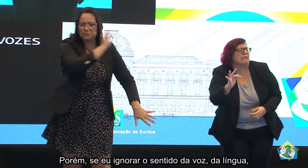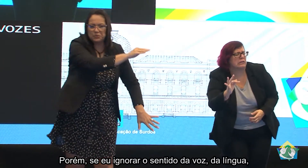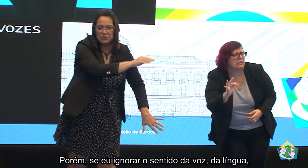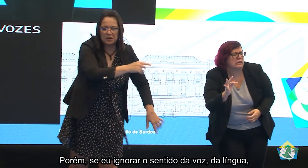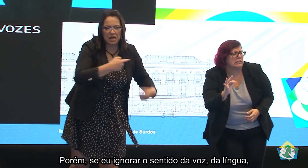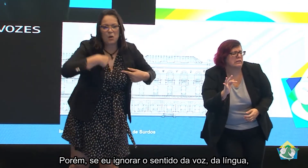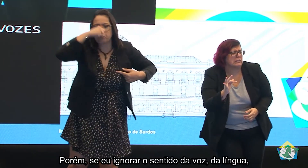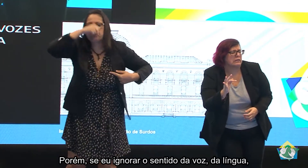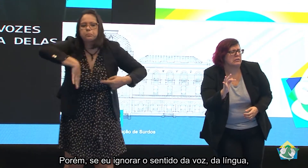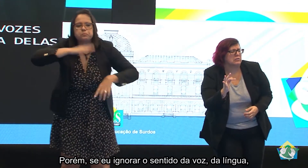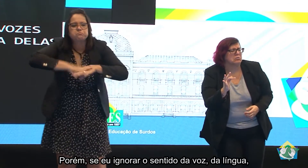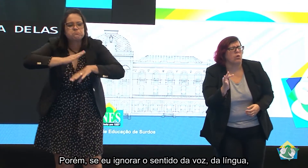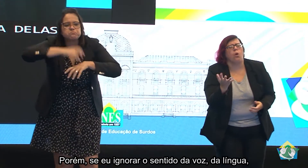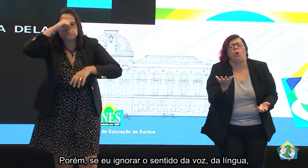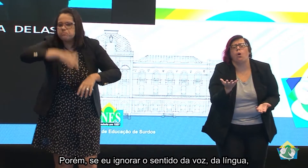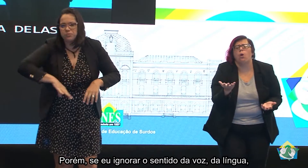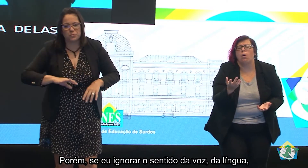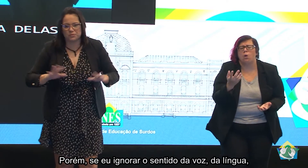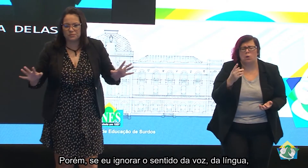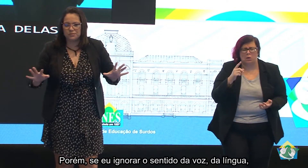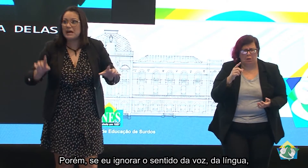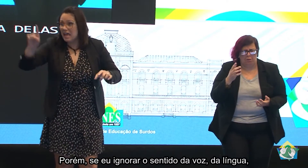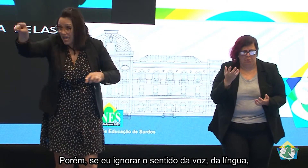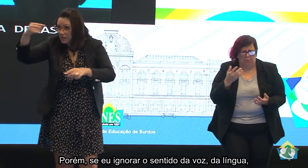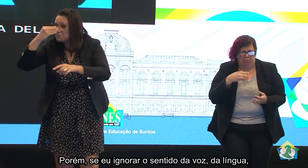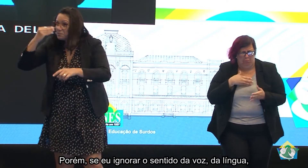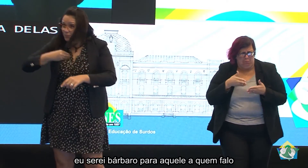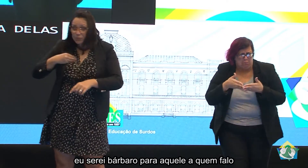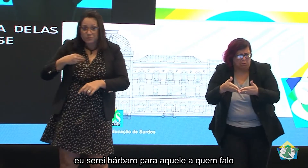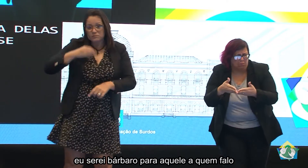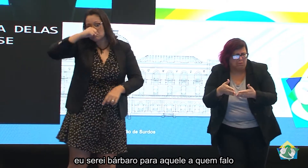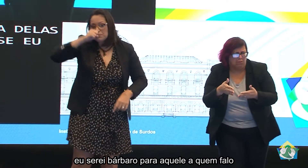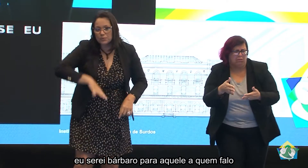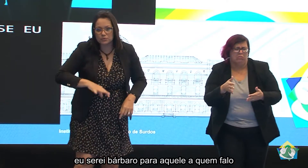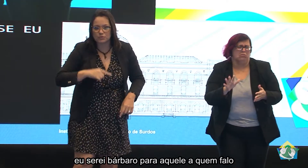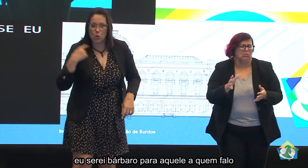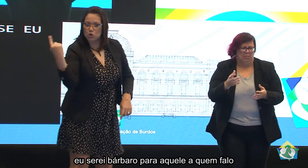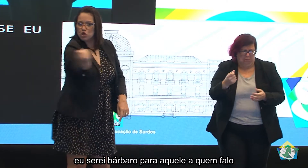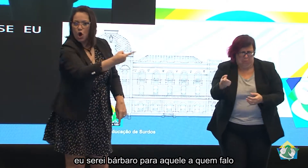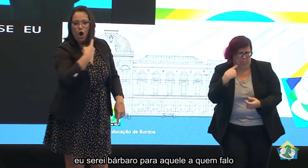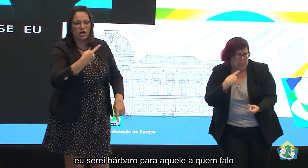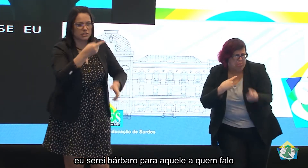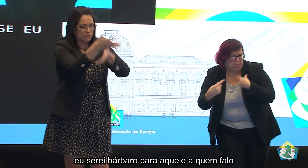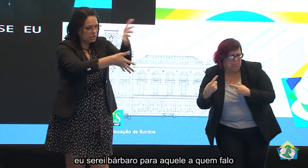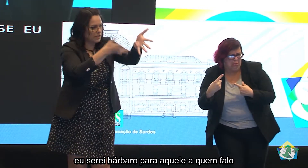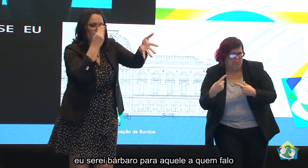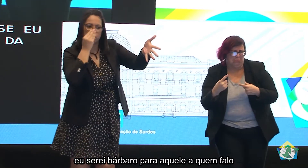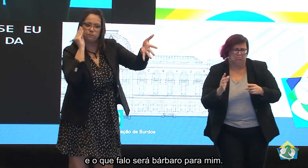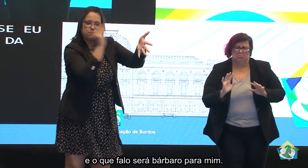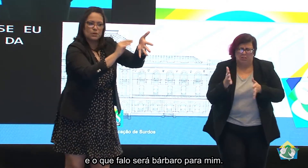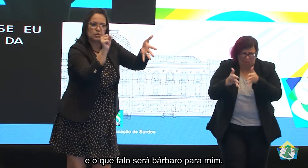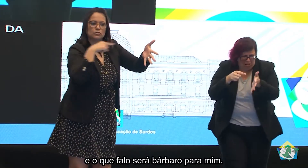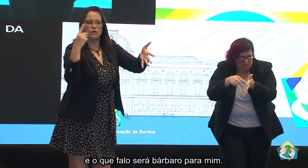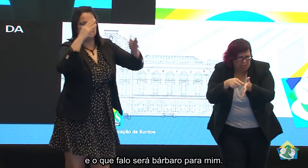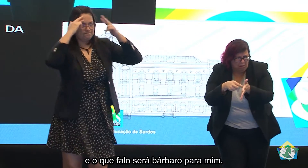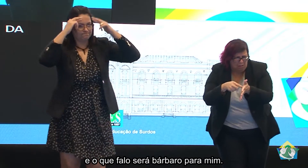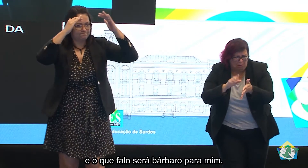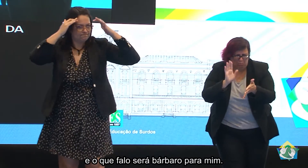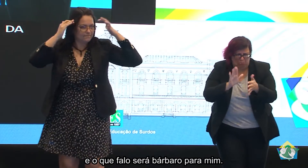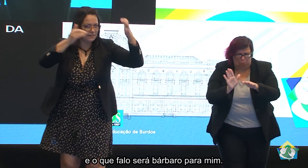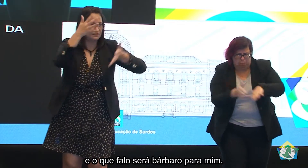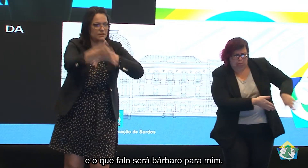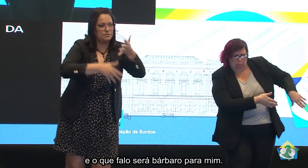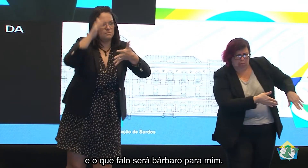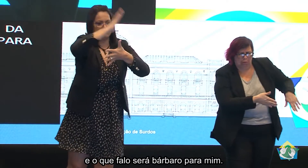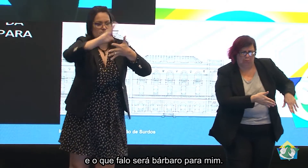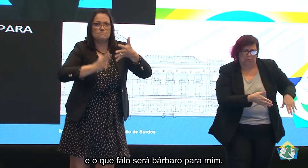eu ignorar o sentido da voz, da língua, eu serei bárbaro para aquele a quem falo, e o que falo